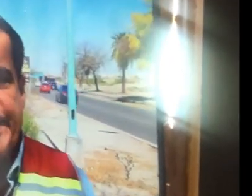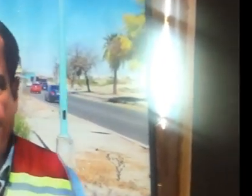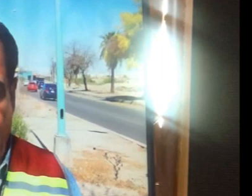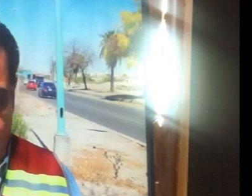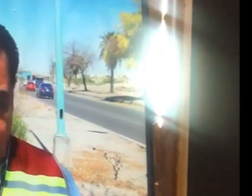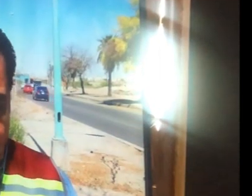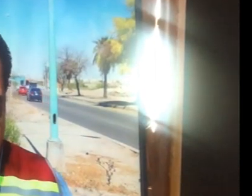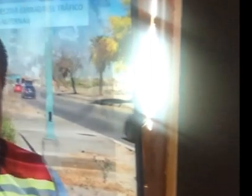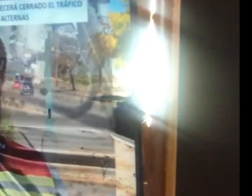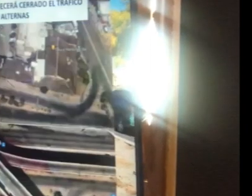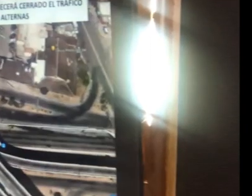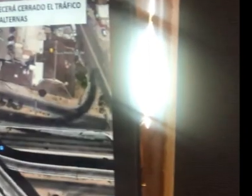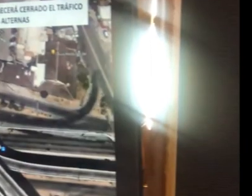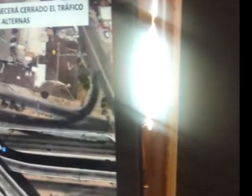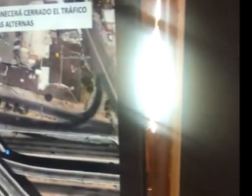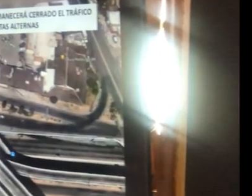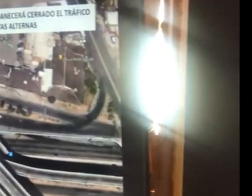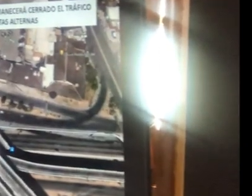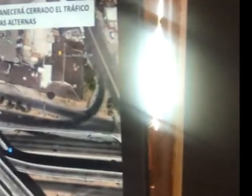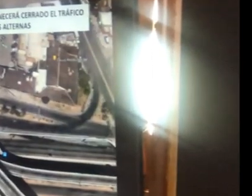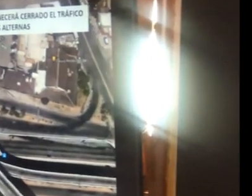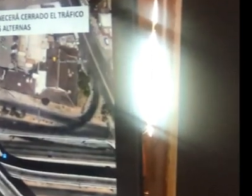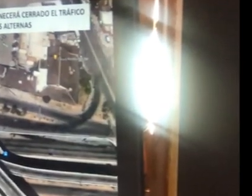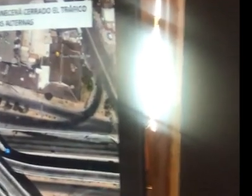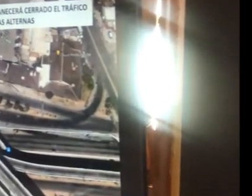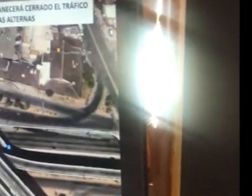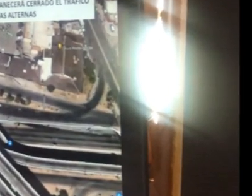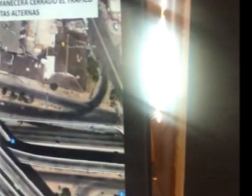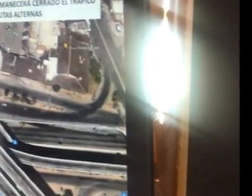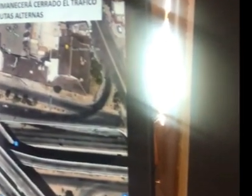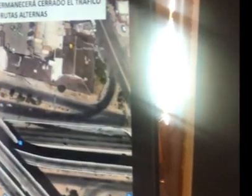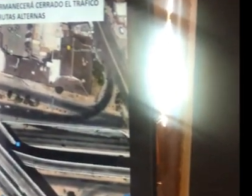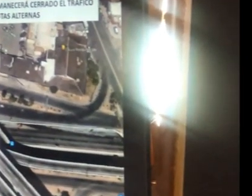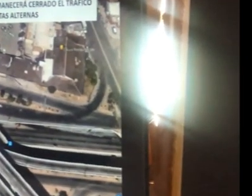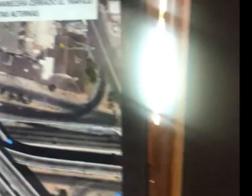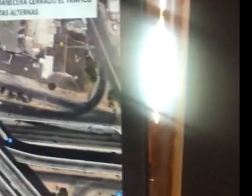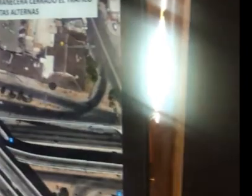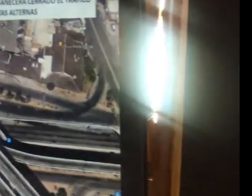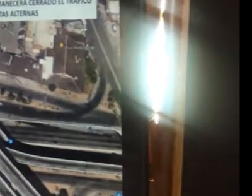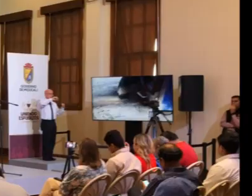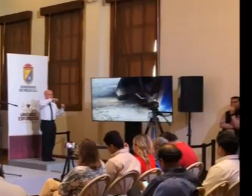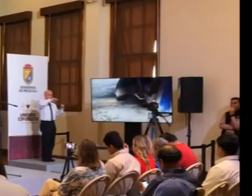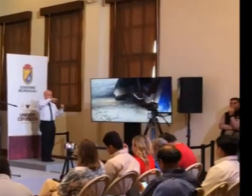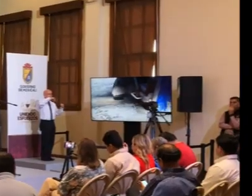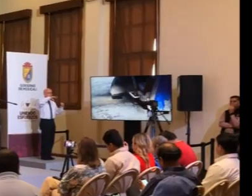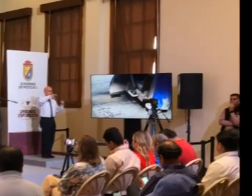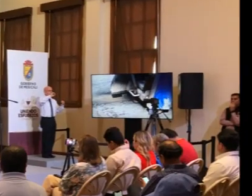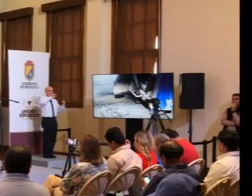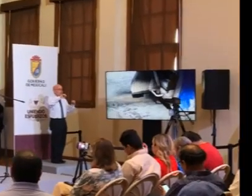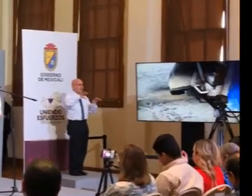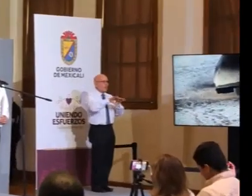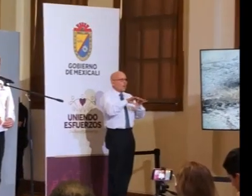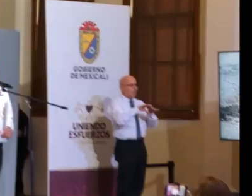que se encuentra debajo del denominado Puente Pando, así como las vialidades de Río Nuevo, Santiago Vidaurri y López Mateos. Dos tipos de